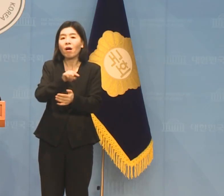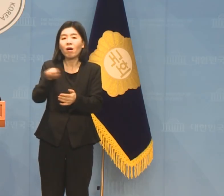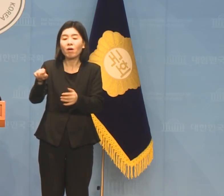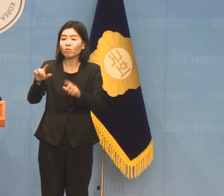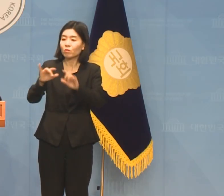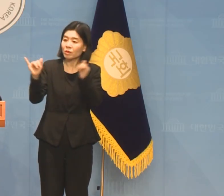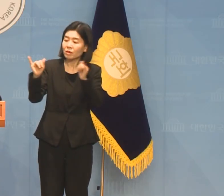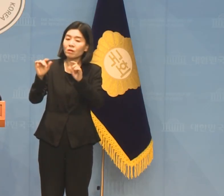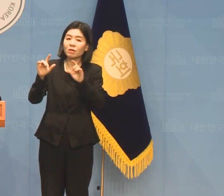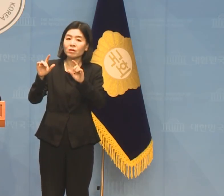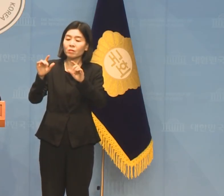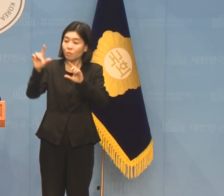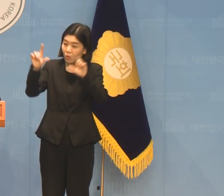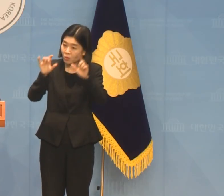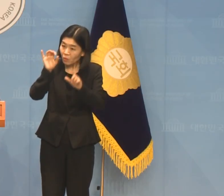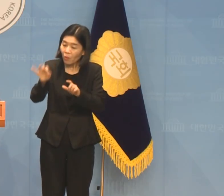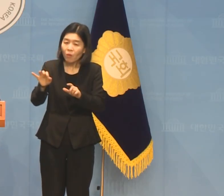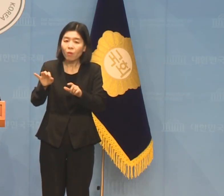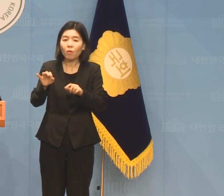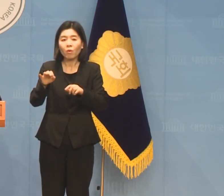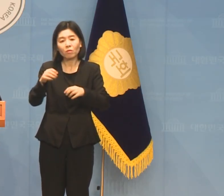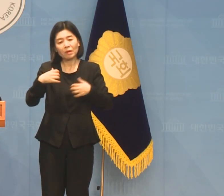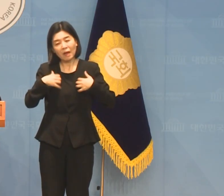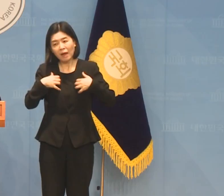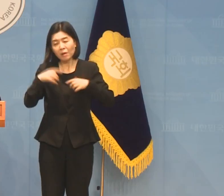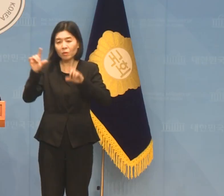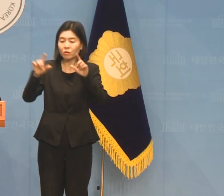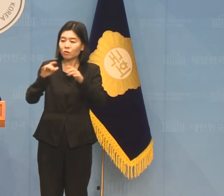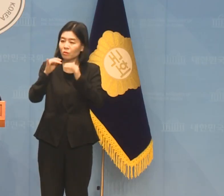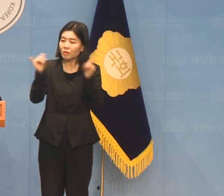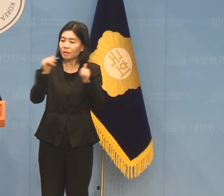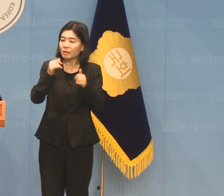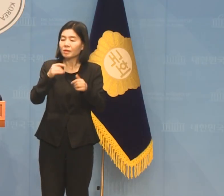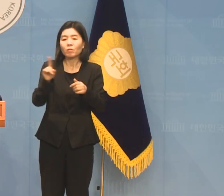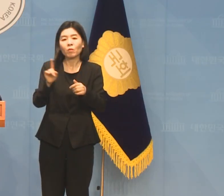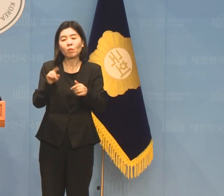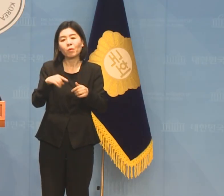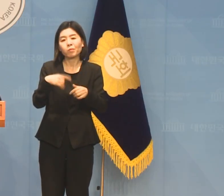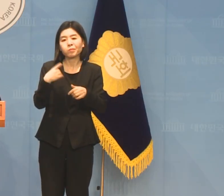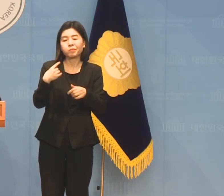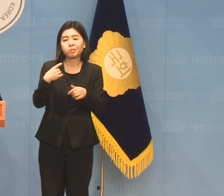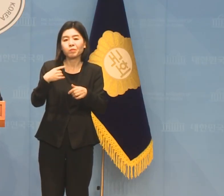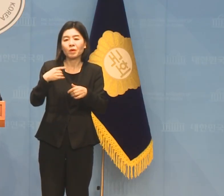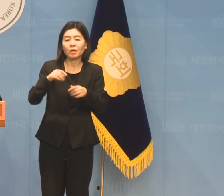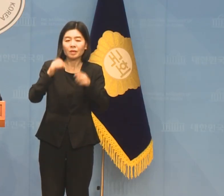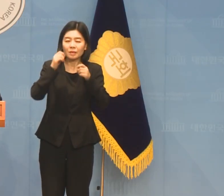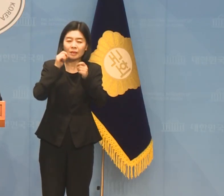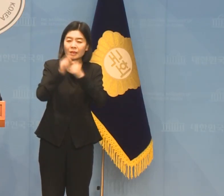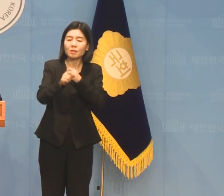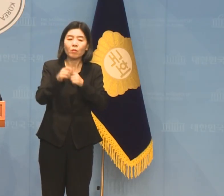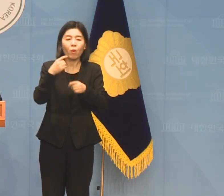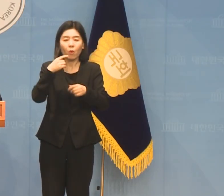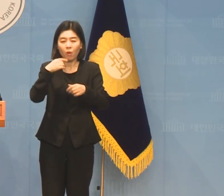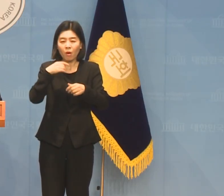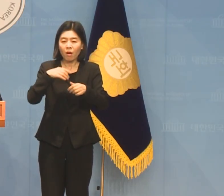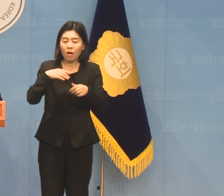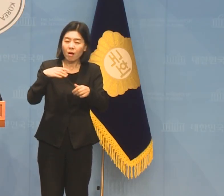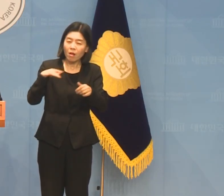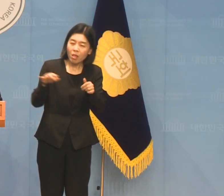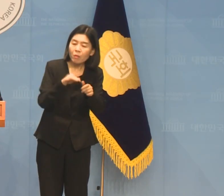모습은 국민들에 대한 조롱이자 기만이었습니다. 토론회의 내용 또한 수준